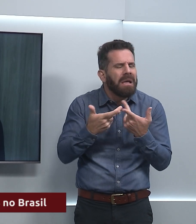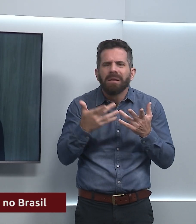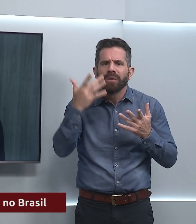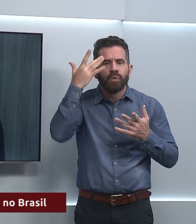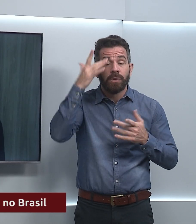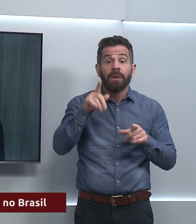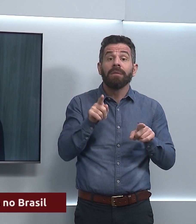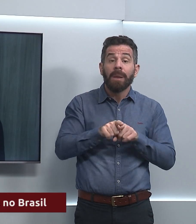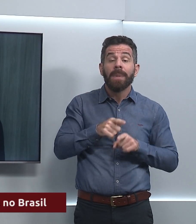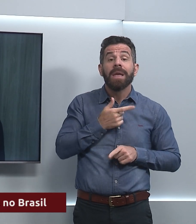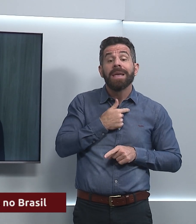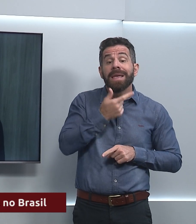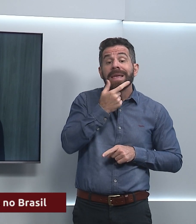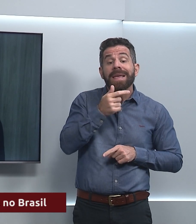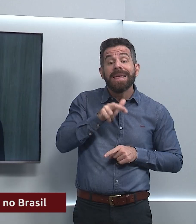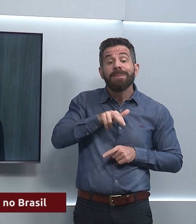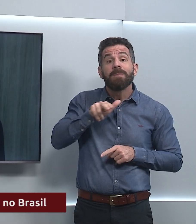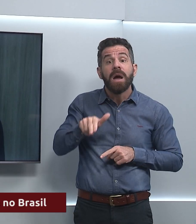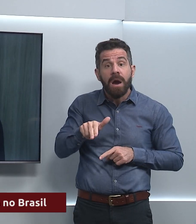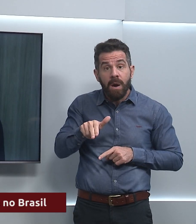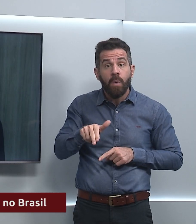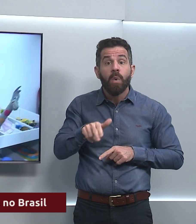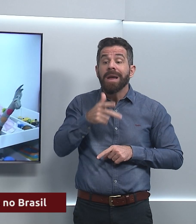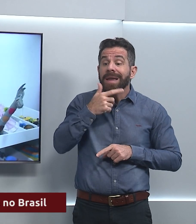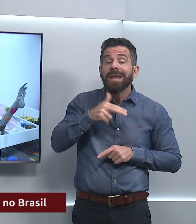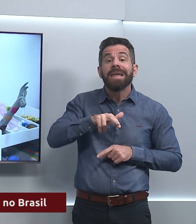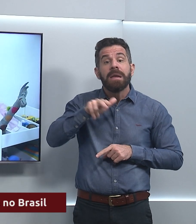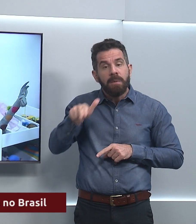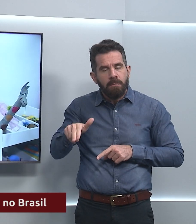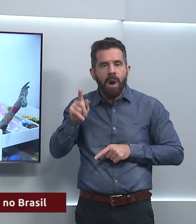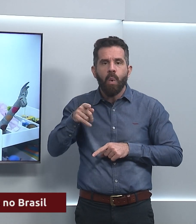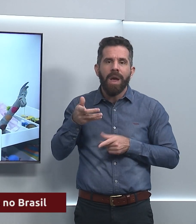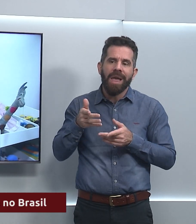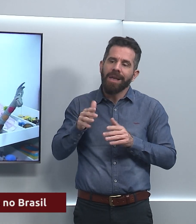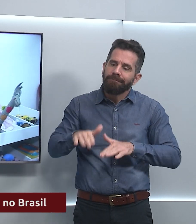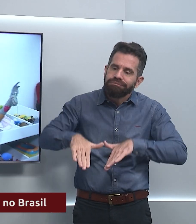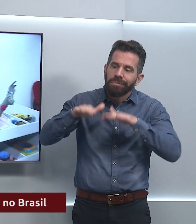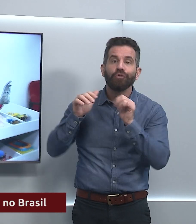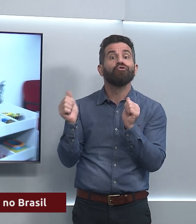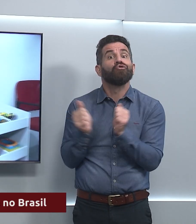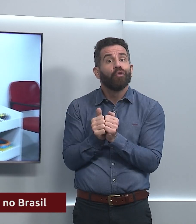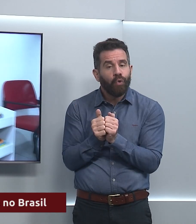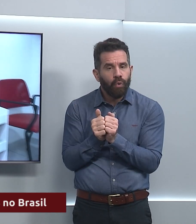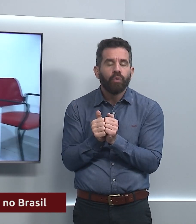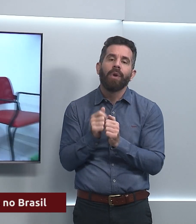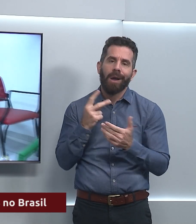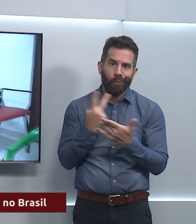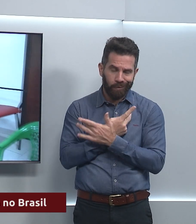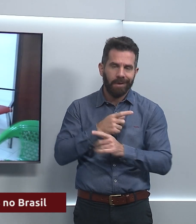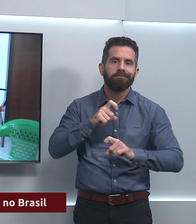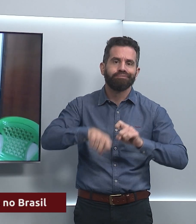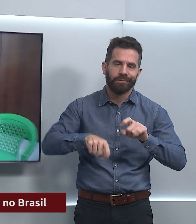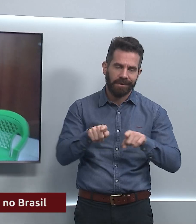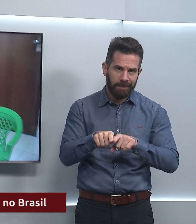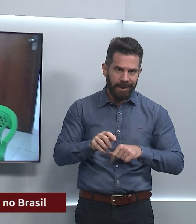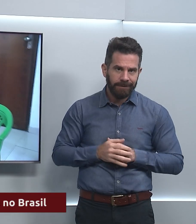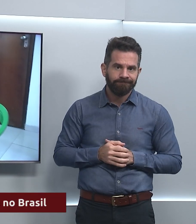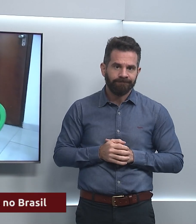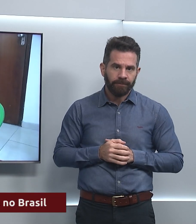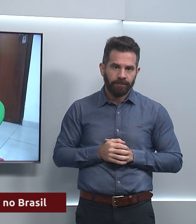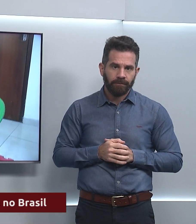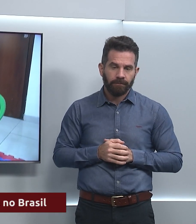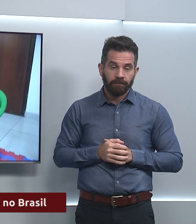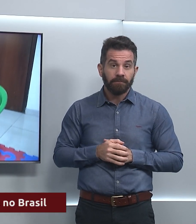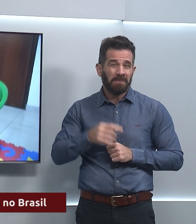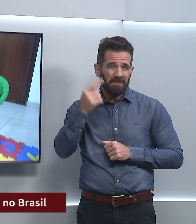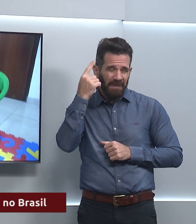meu irmão afetivo, do meu irmão de criação. Apesar de pouco falado, o abuso sexual infantil ainda é uma das formas